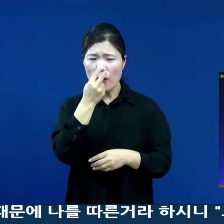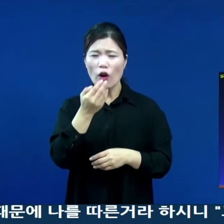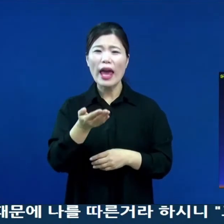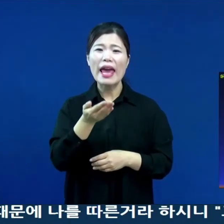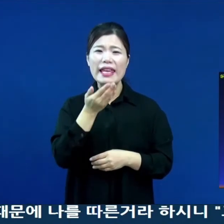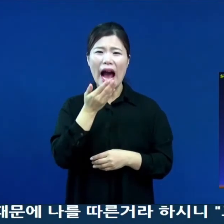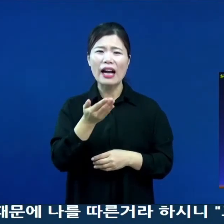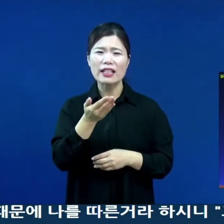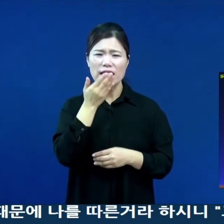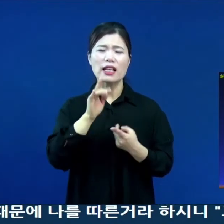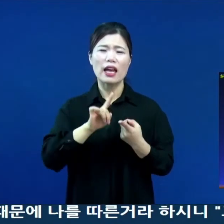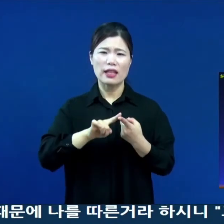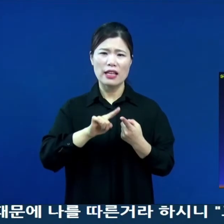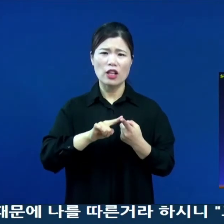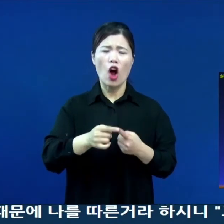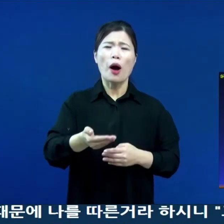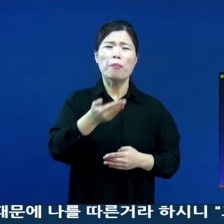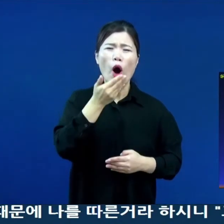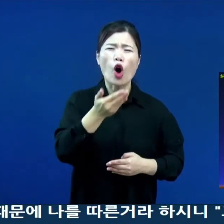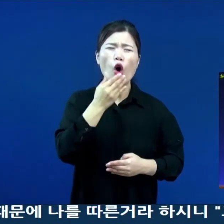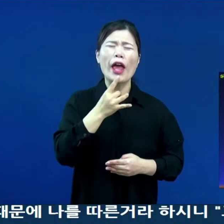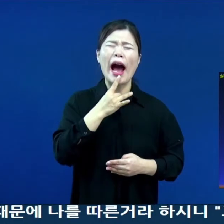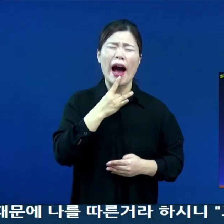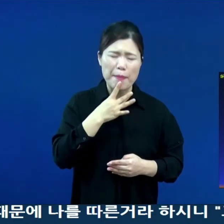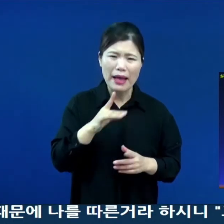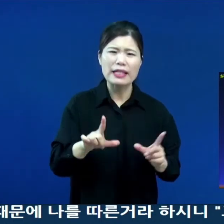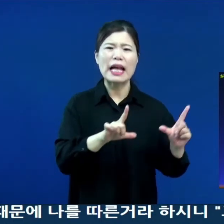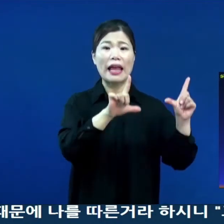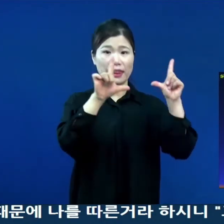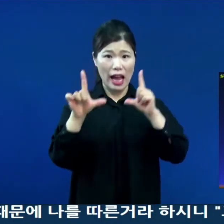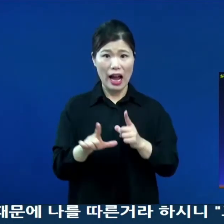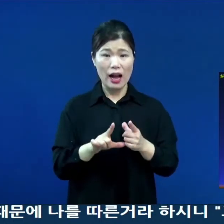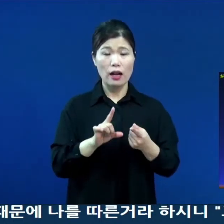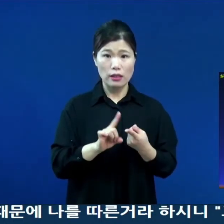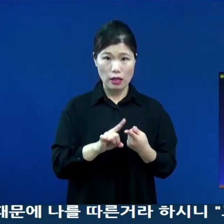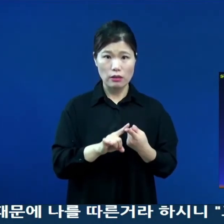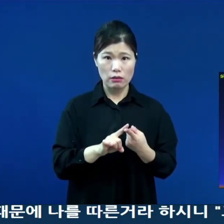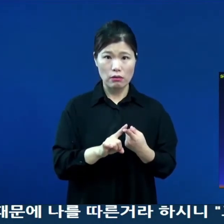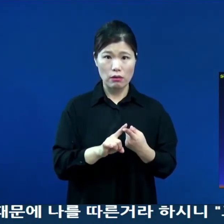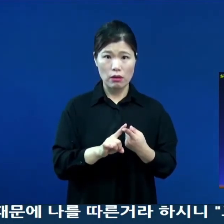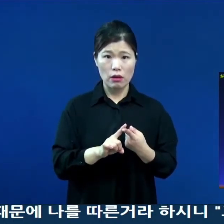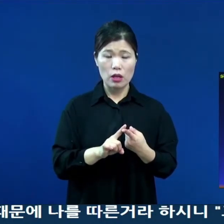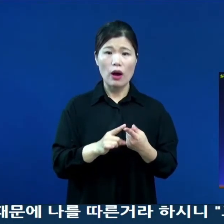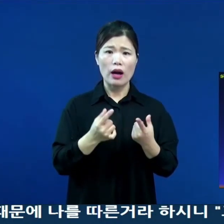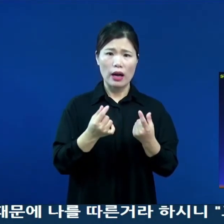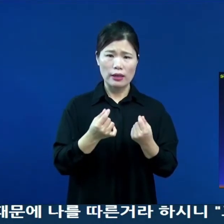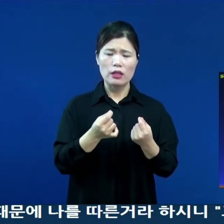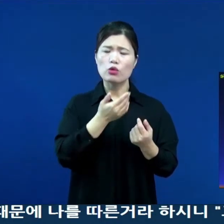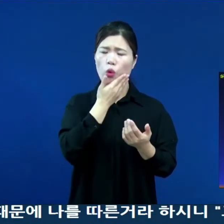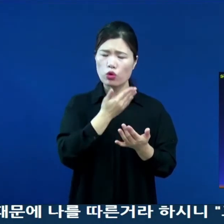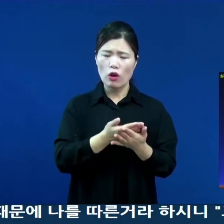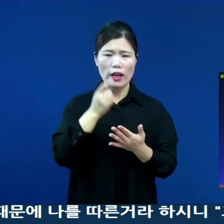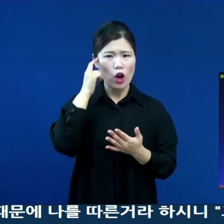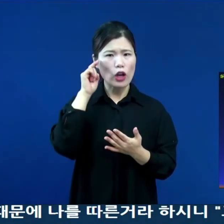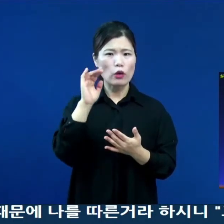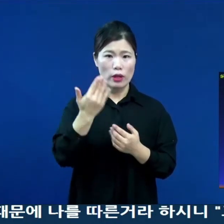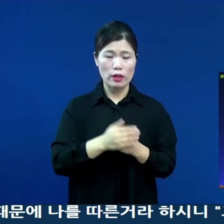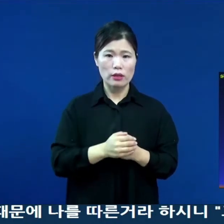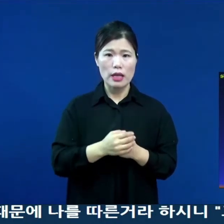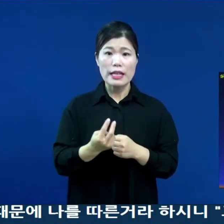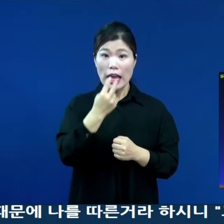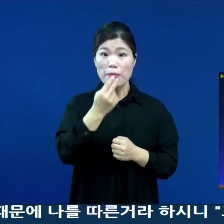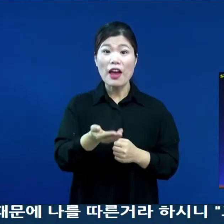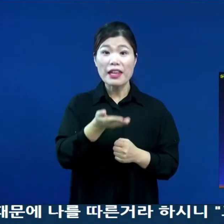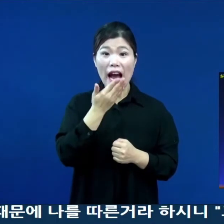생명의 양식을 먹어야 산다는, 생명의 양식을 소중히 여겨야 바른 믿음이 된다는, 생명의 양식으로 너희의